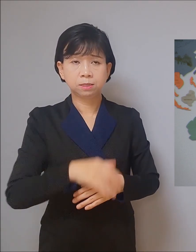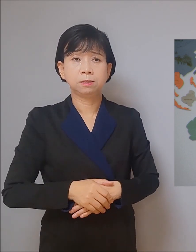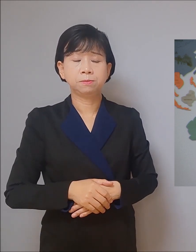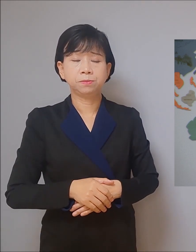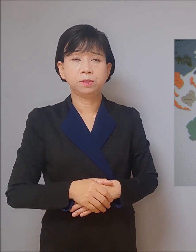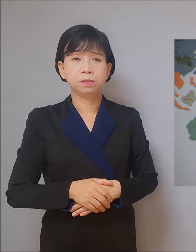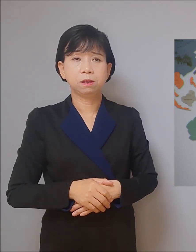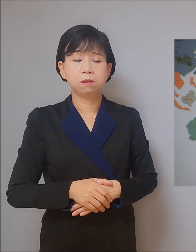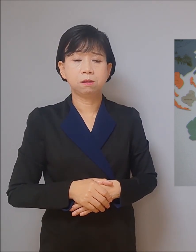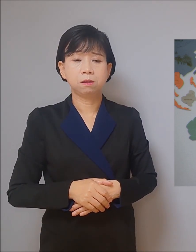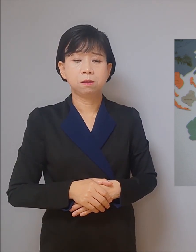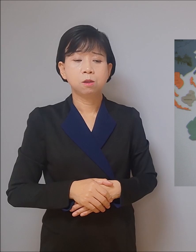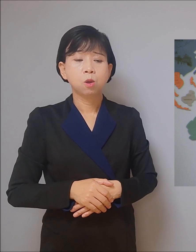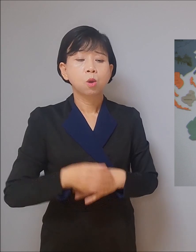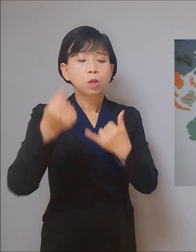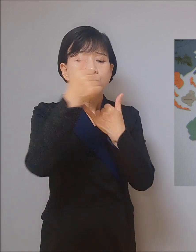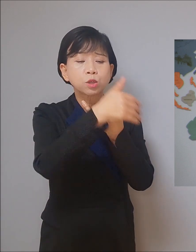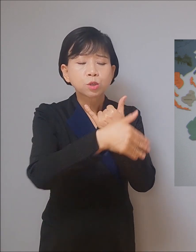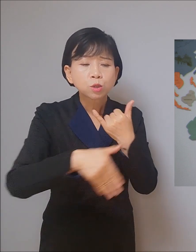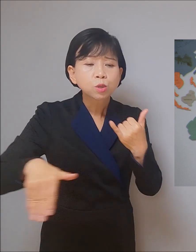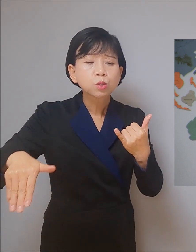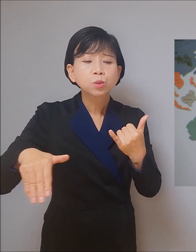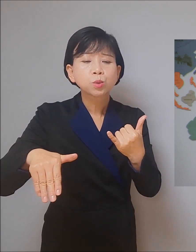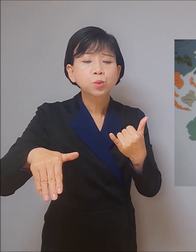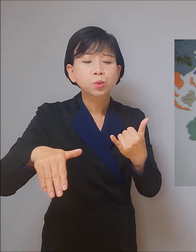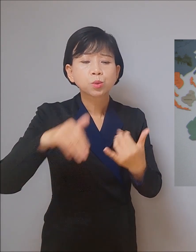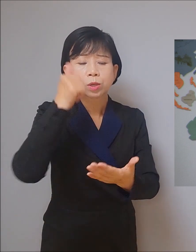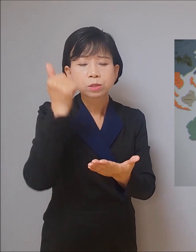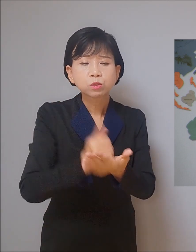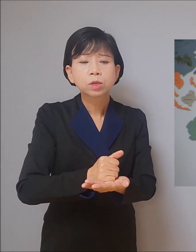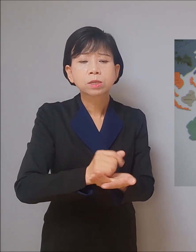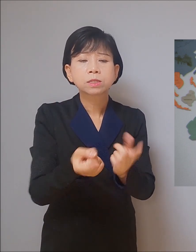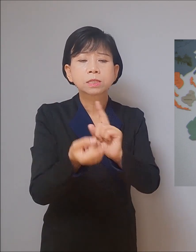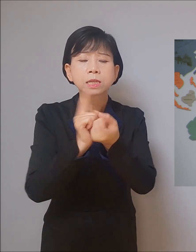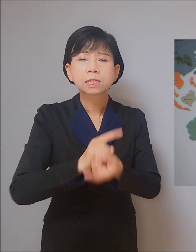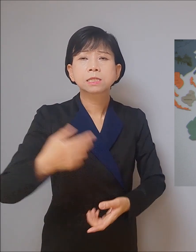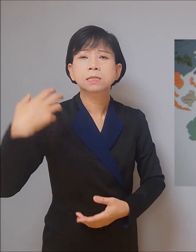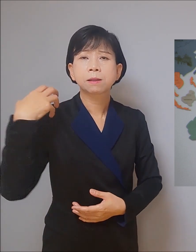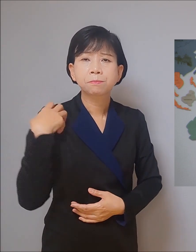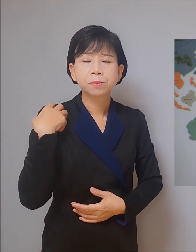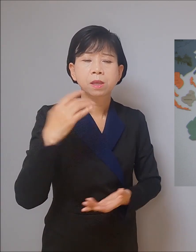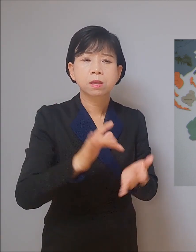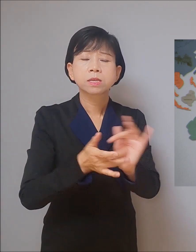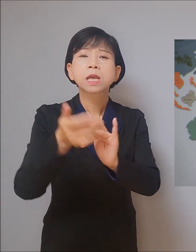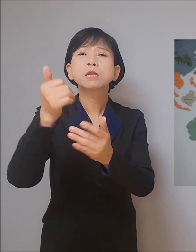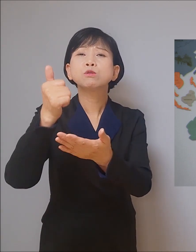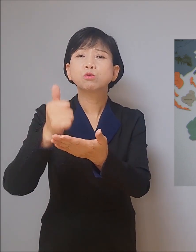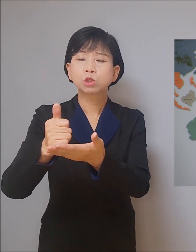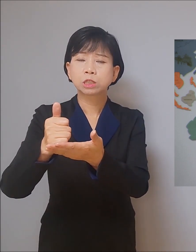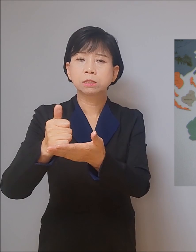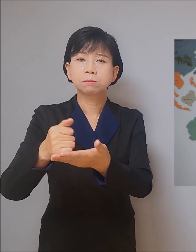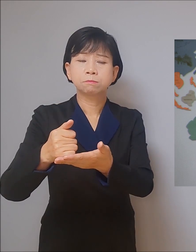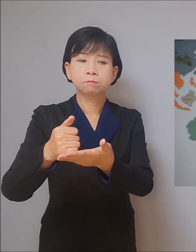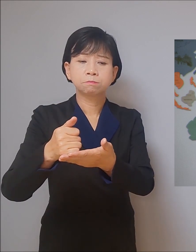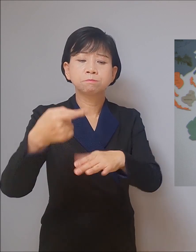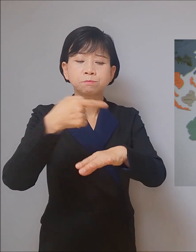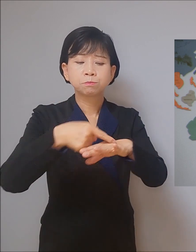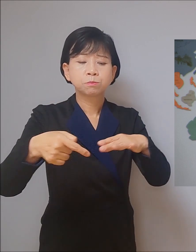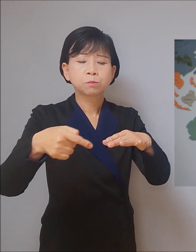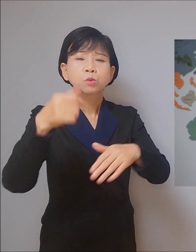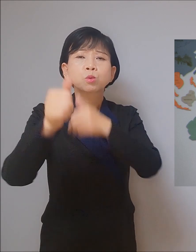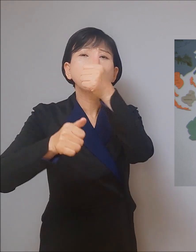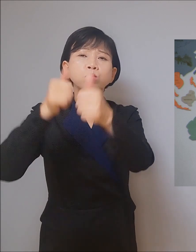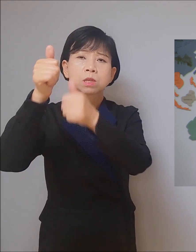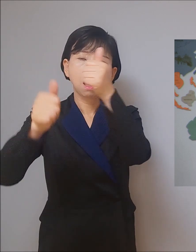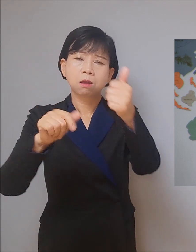십자가에서 죽으신 그 예수님의 족보에 이들 이름이 나란히 들어가 있습니다. 이번 주